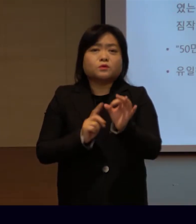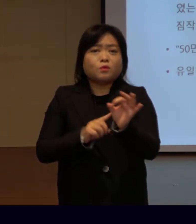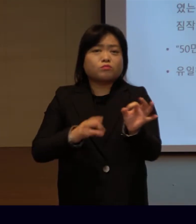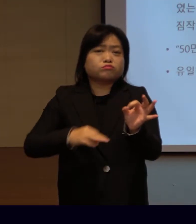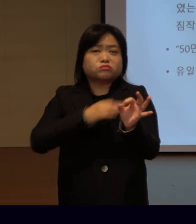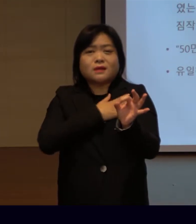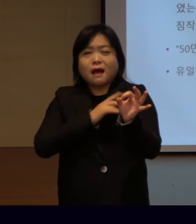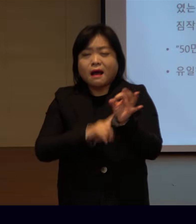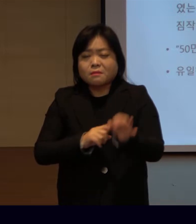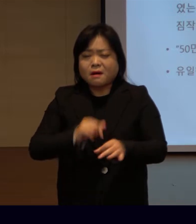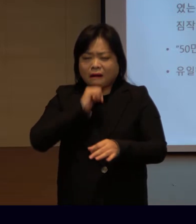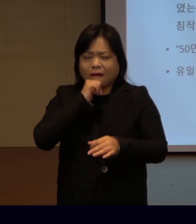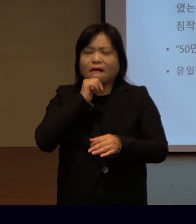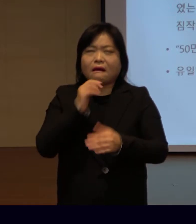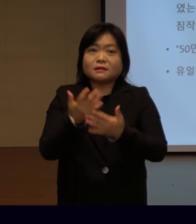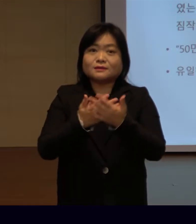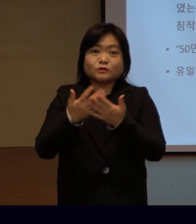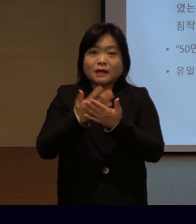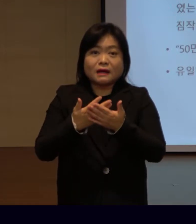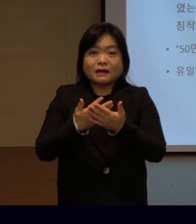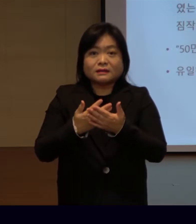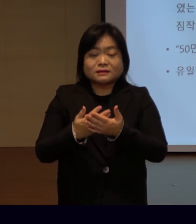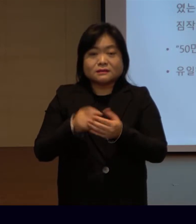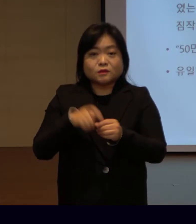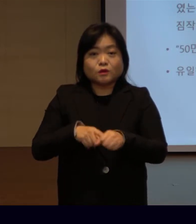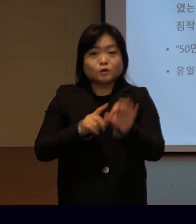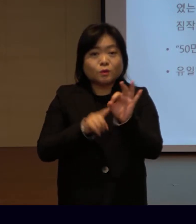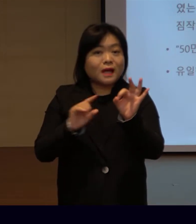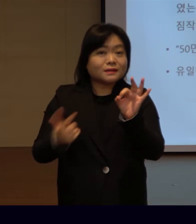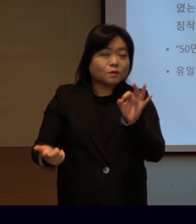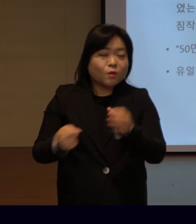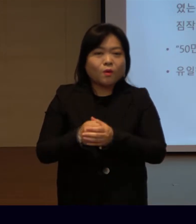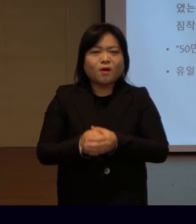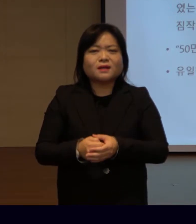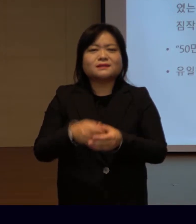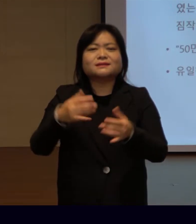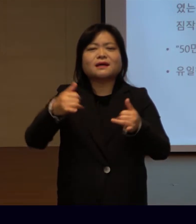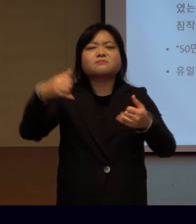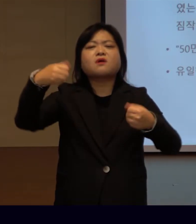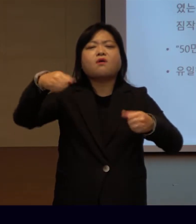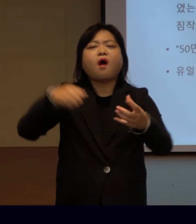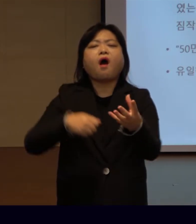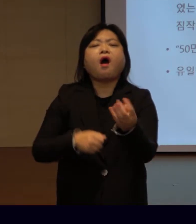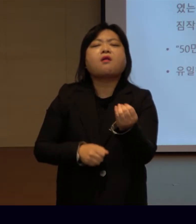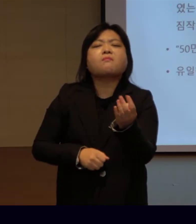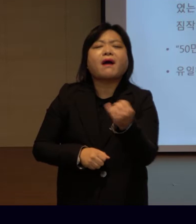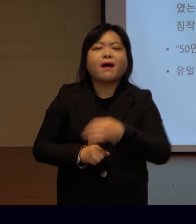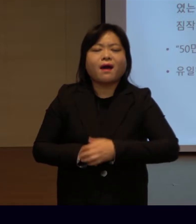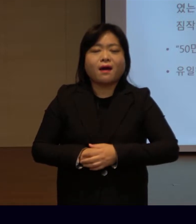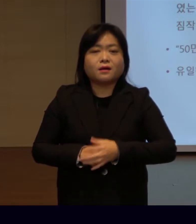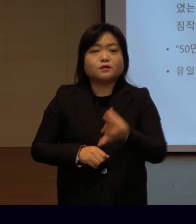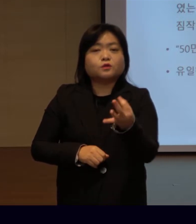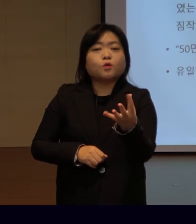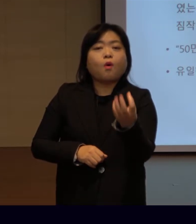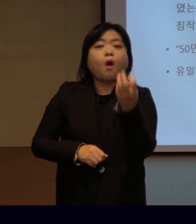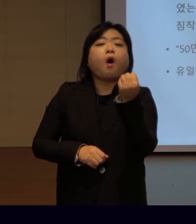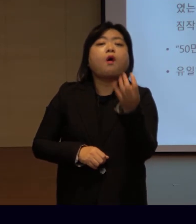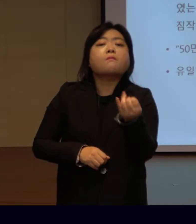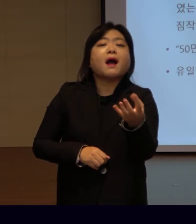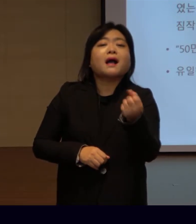이런 추상적인 것이 아니라 그 사람 연금은 얼마야, 얼마짜리 지참금을 가진